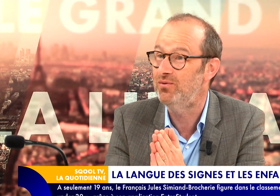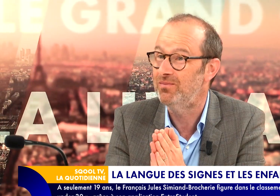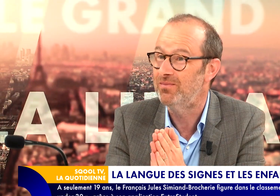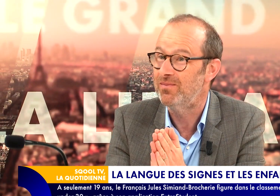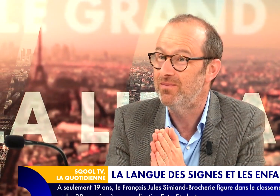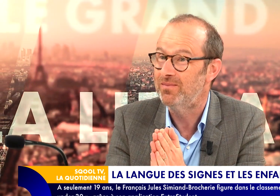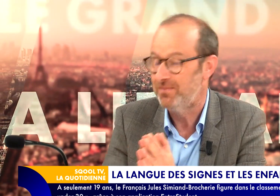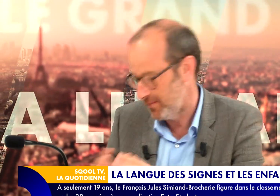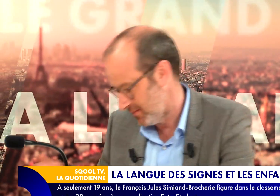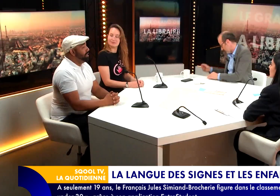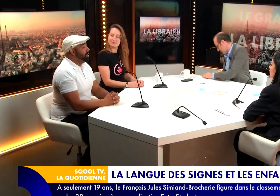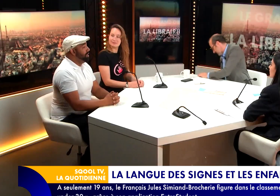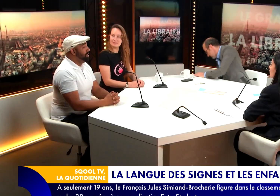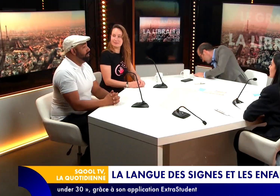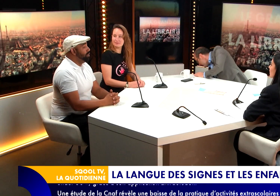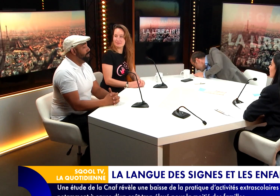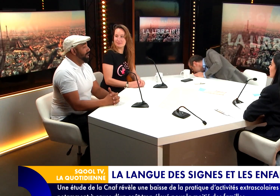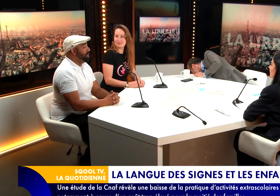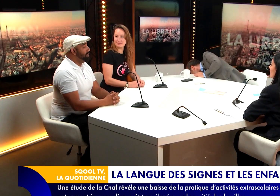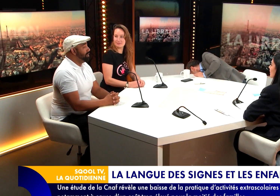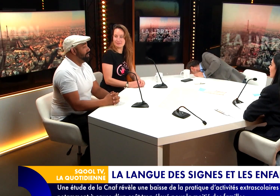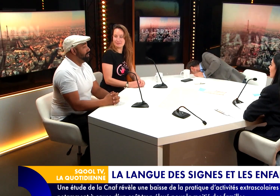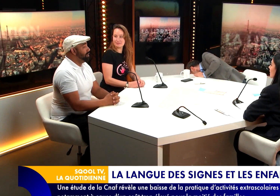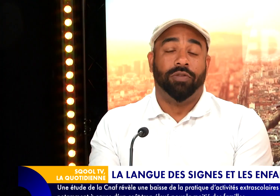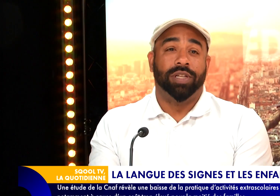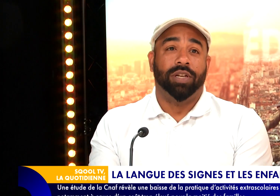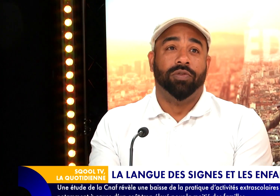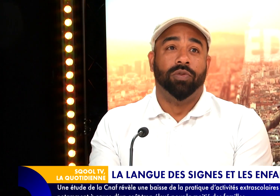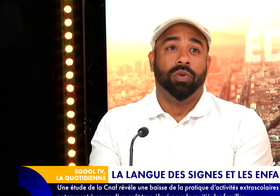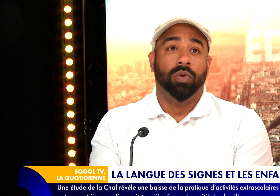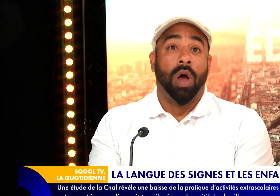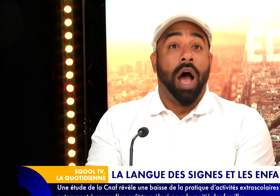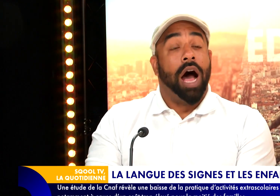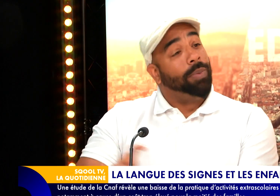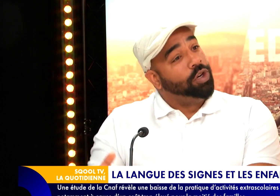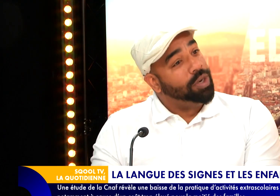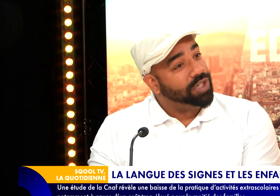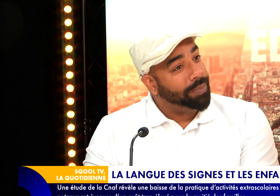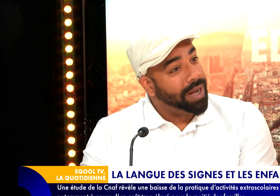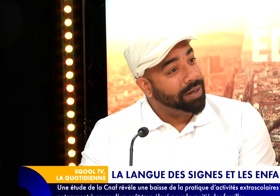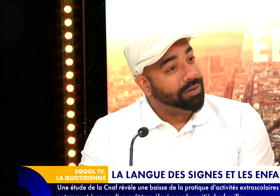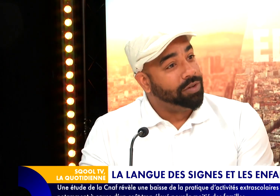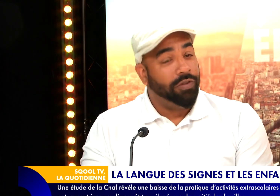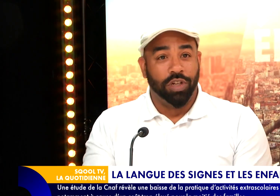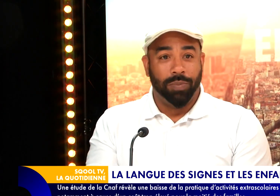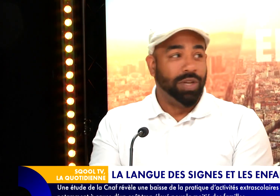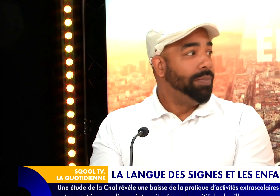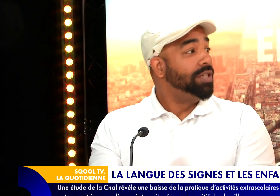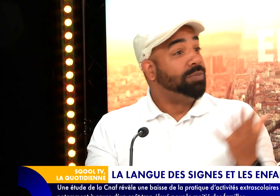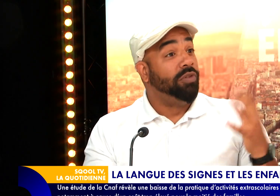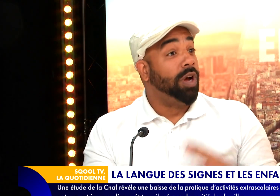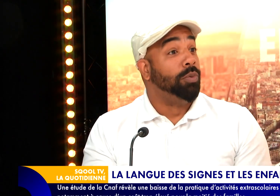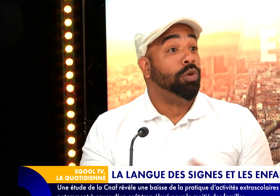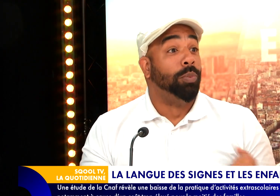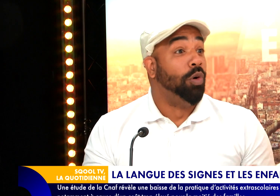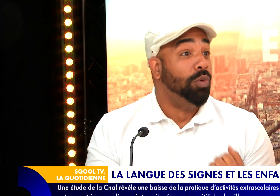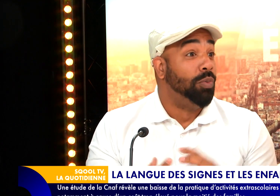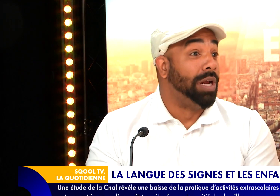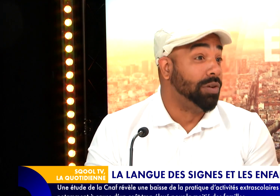venue? Alors, l'idée de base, en fait, elle est venue après le « J'aime, j'aime pas ». On a fait le J'aime pas, c'était pour faire un peu de promo pour la langue